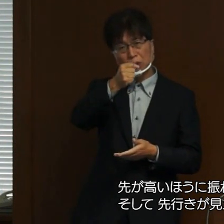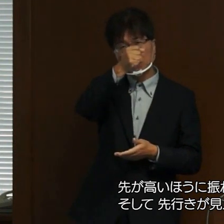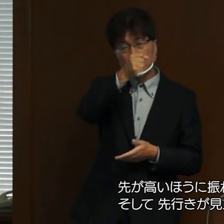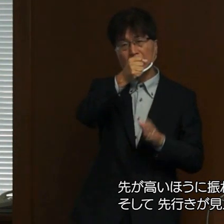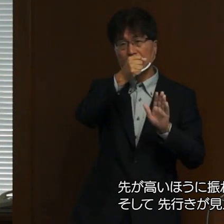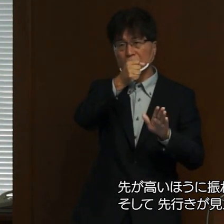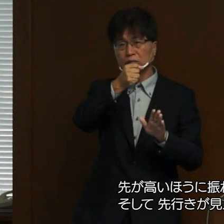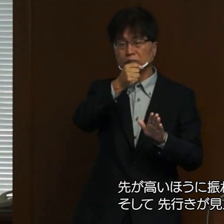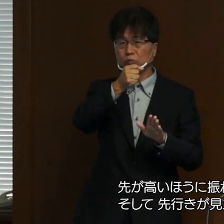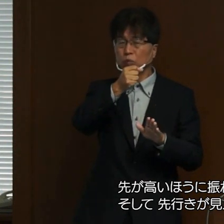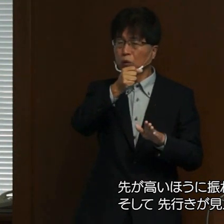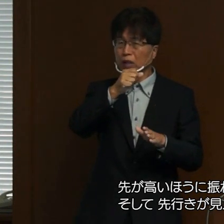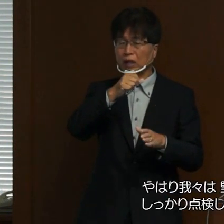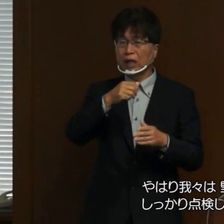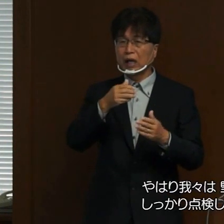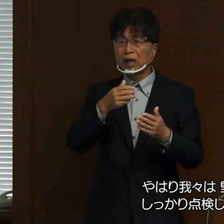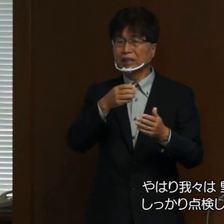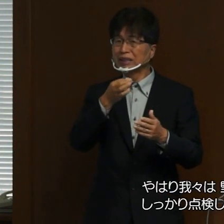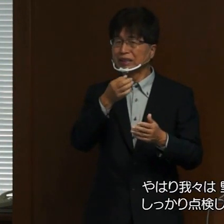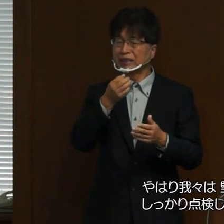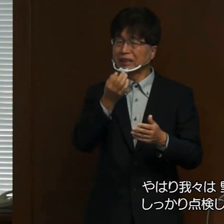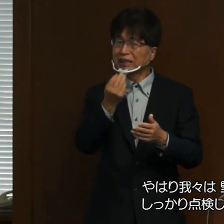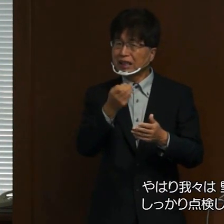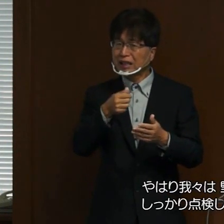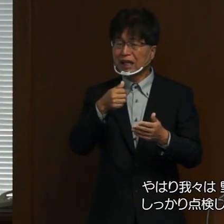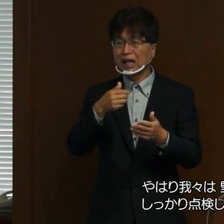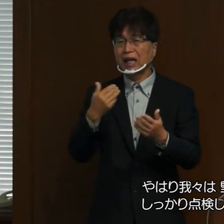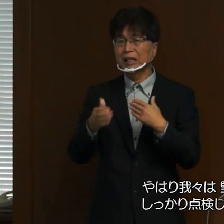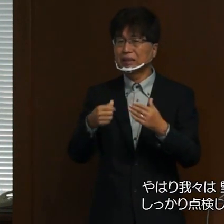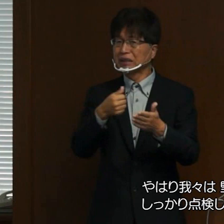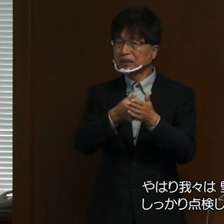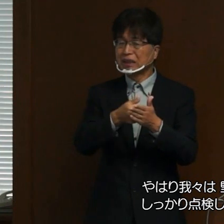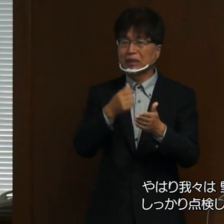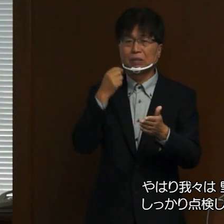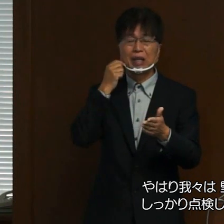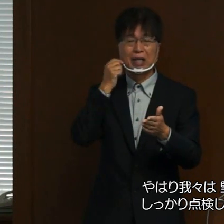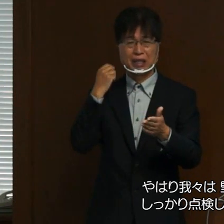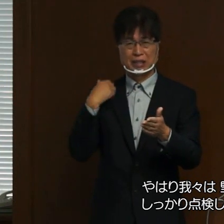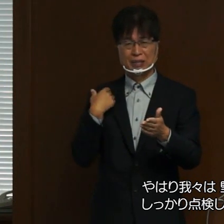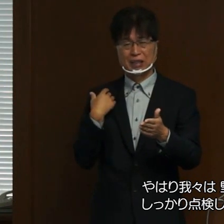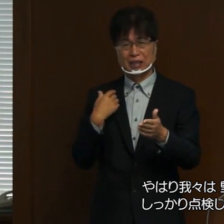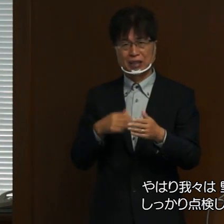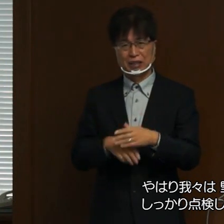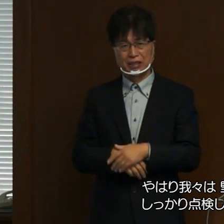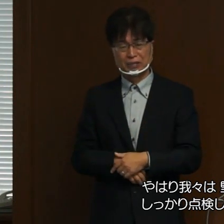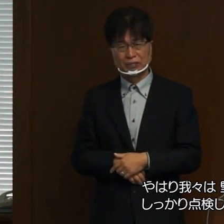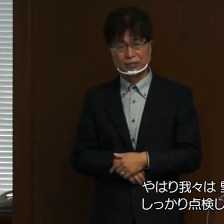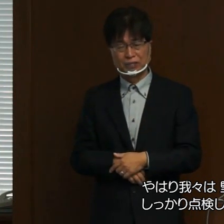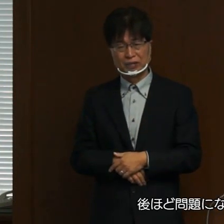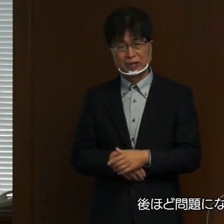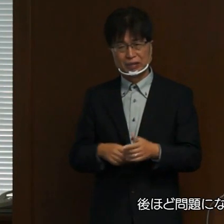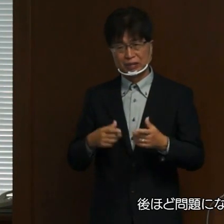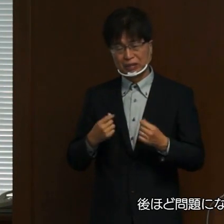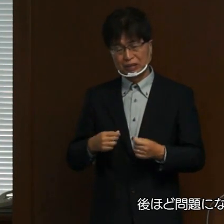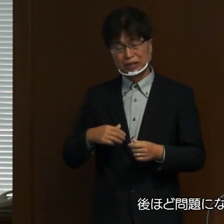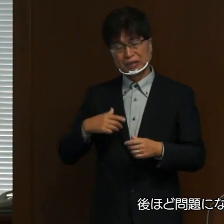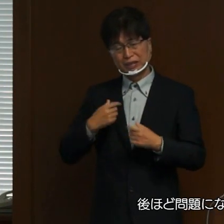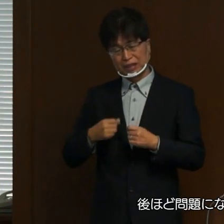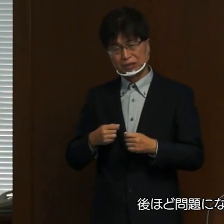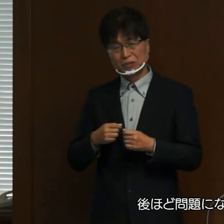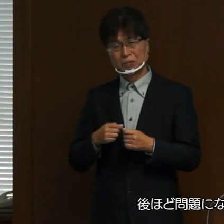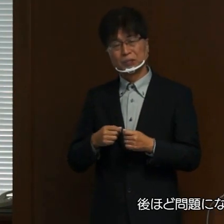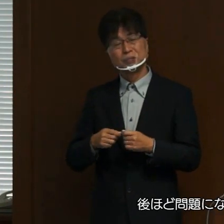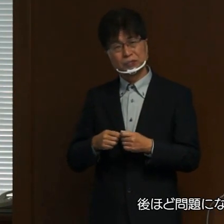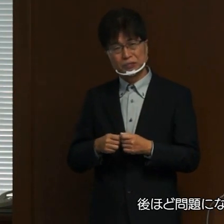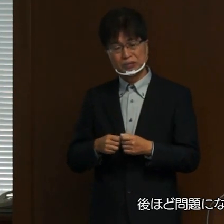先行きが見えないものなので、やはり我々は固め固めにしっかり点検しておかないと、後ほど問